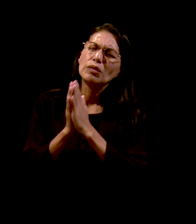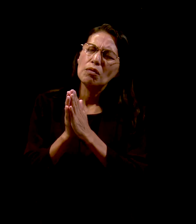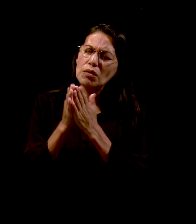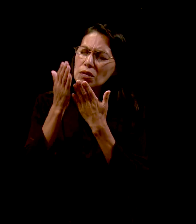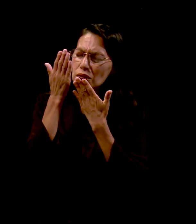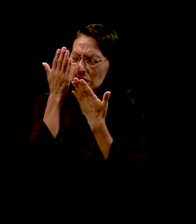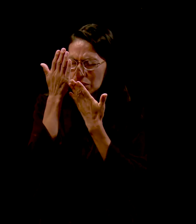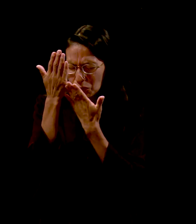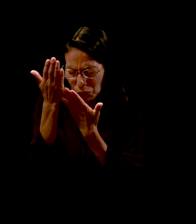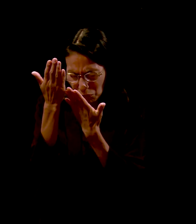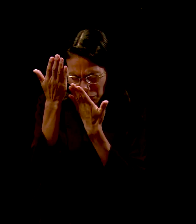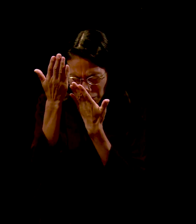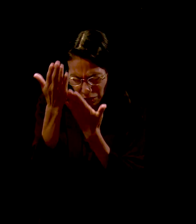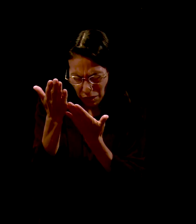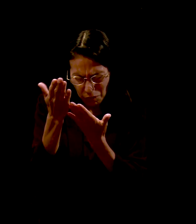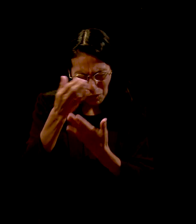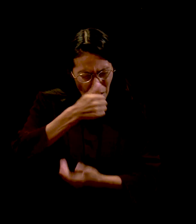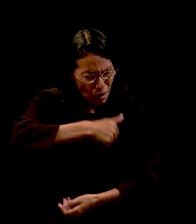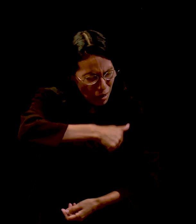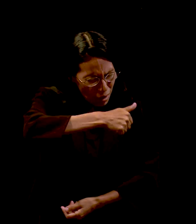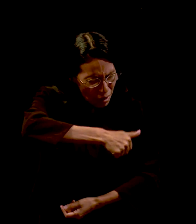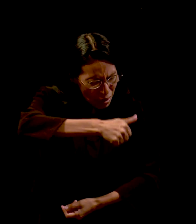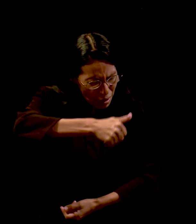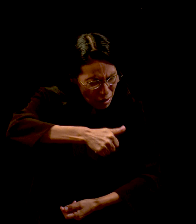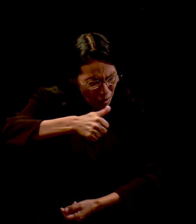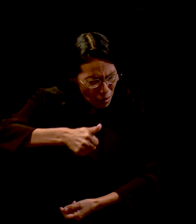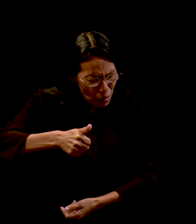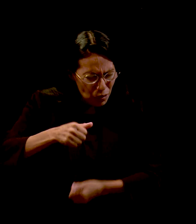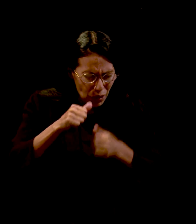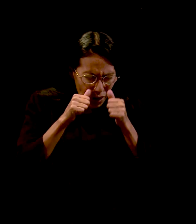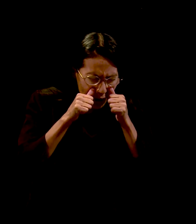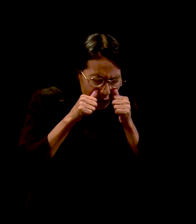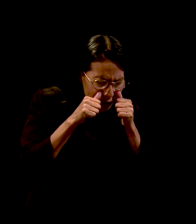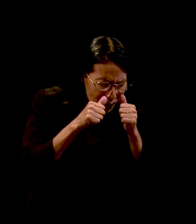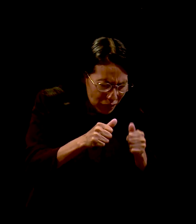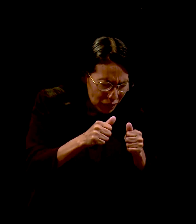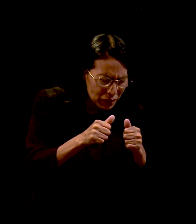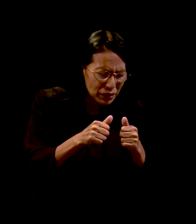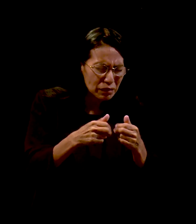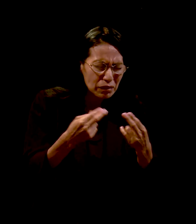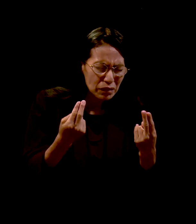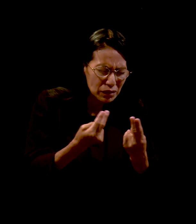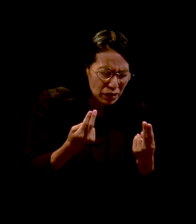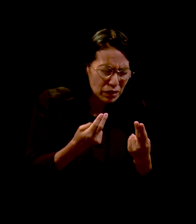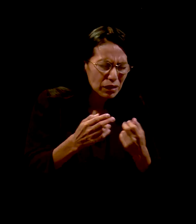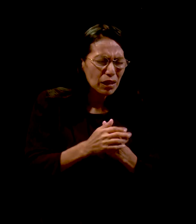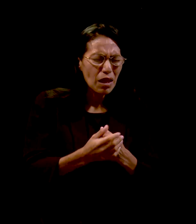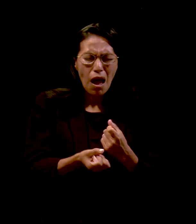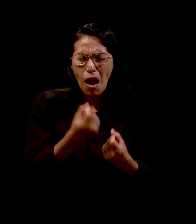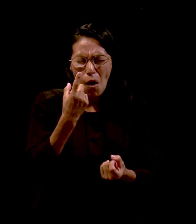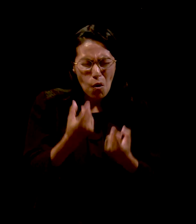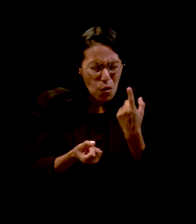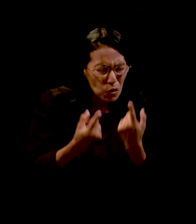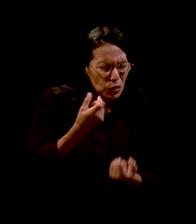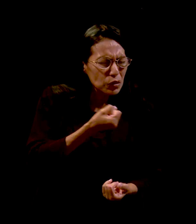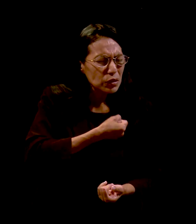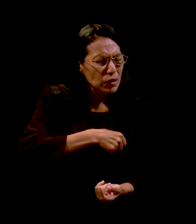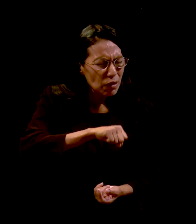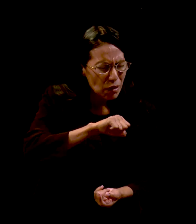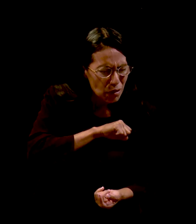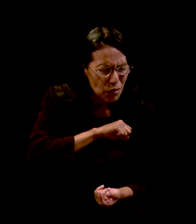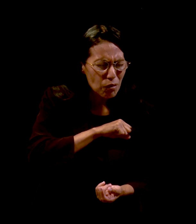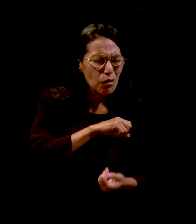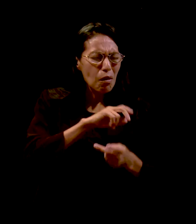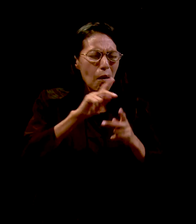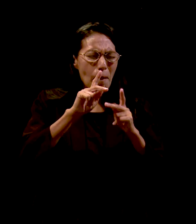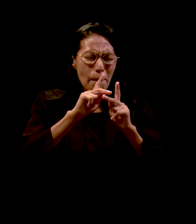tu pueblo excluye escucha la oración de cada uno de estas personas que han pedido por salud por paz